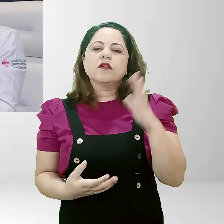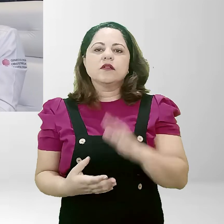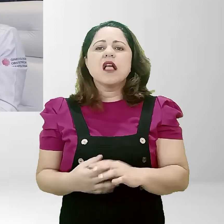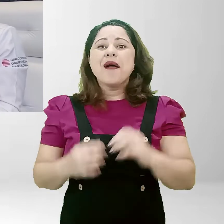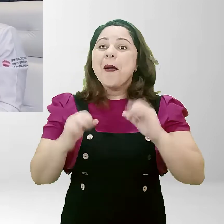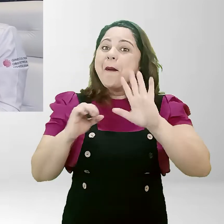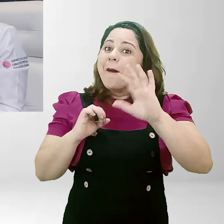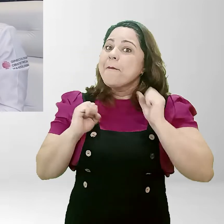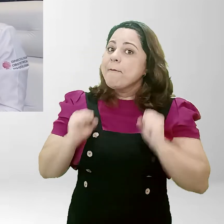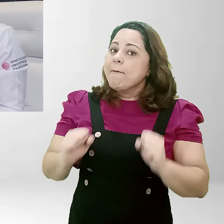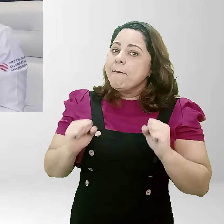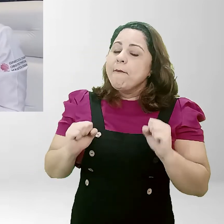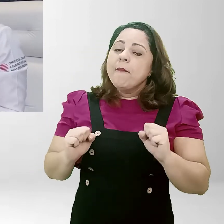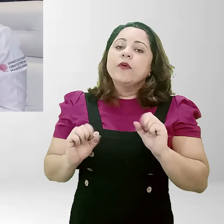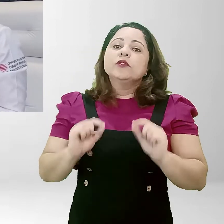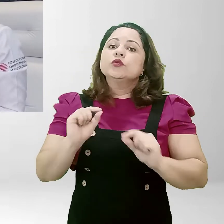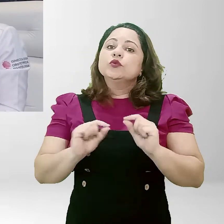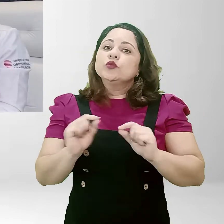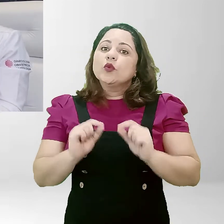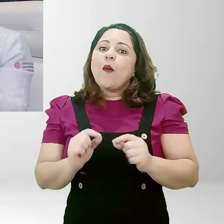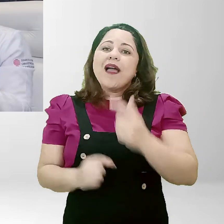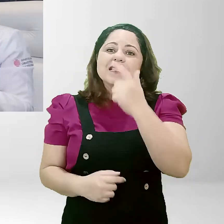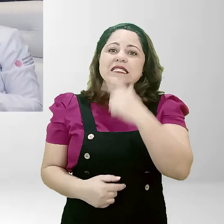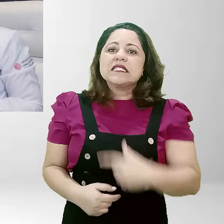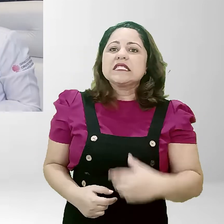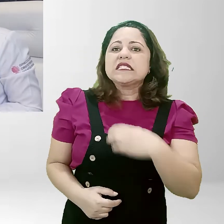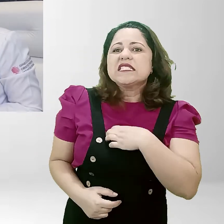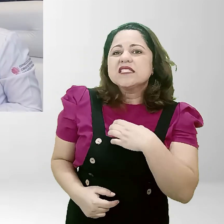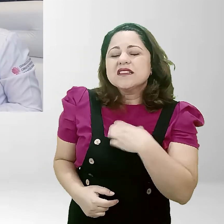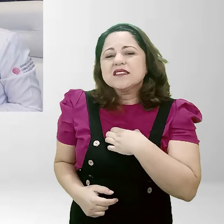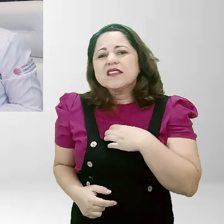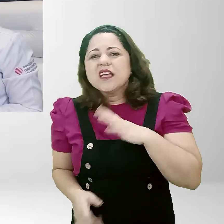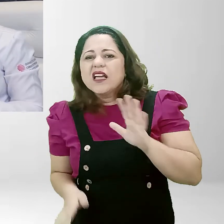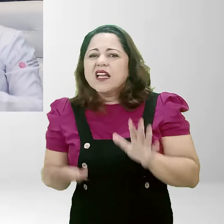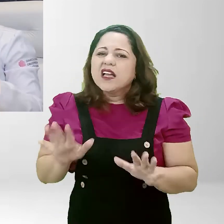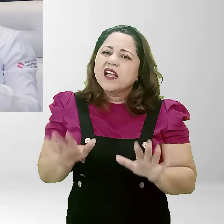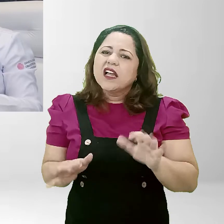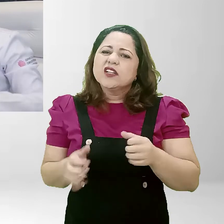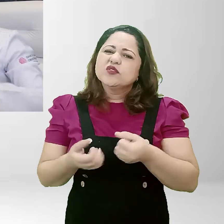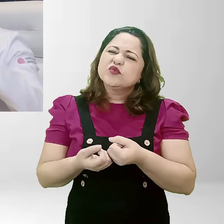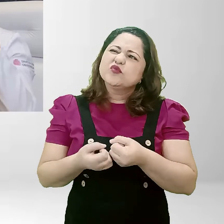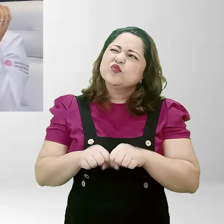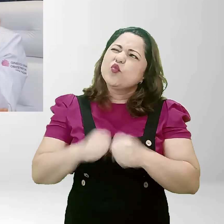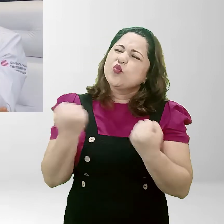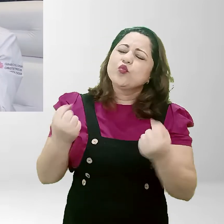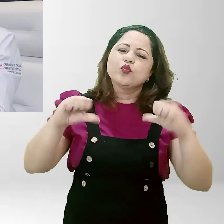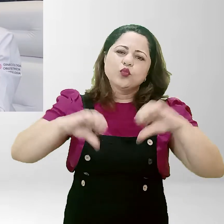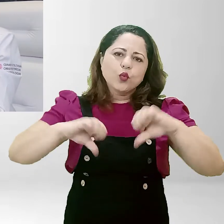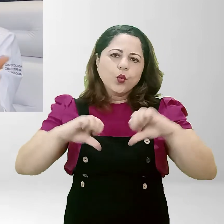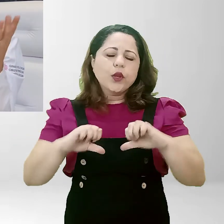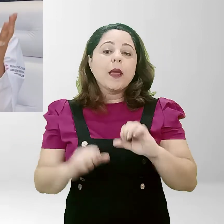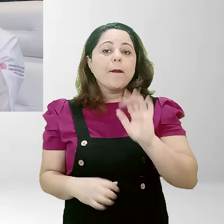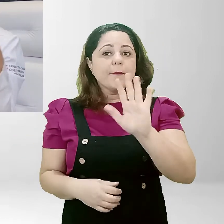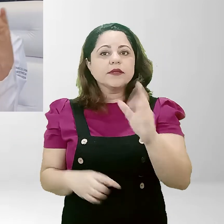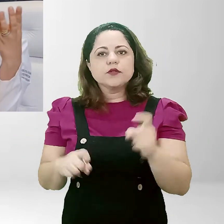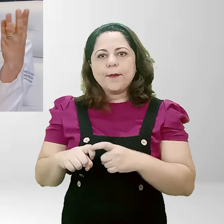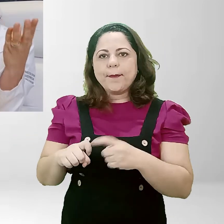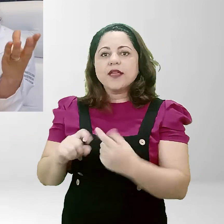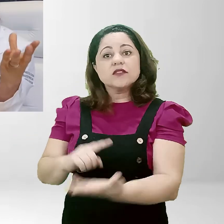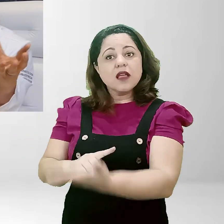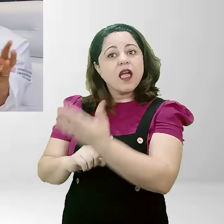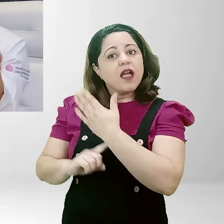e elas trazem alguns efeitos colaterais decorrentes do bloqueio hormonal. E esses efeitos podem ser contornados com